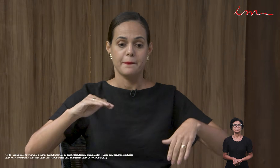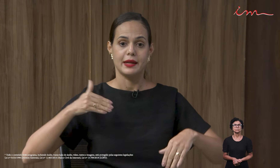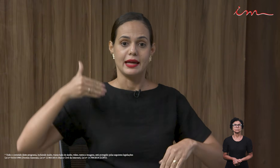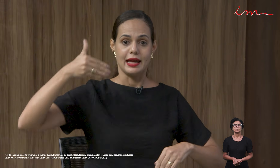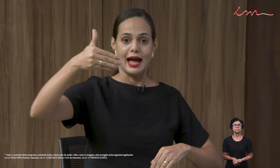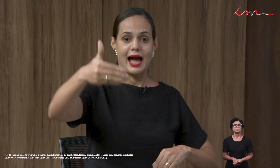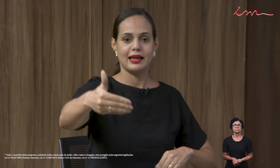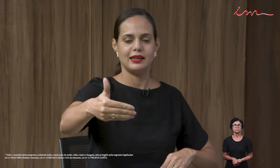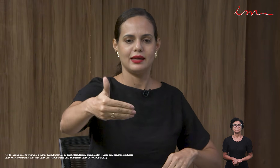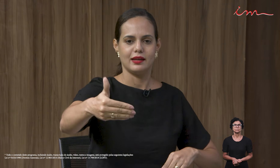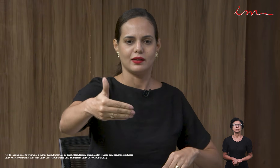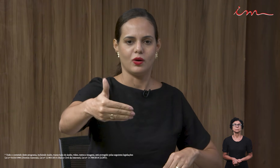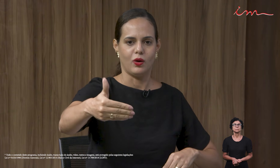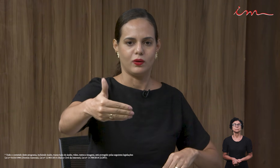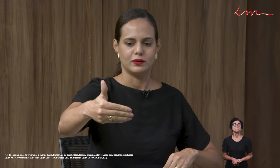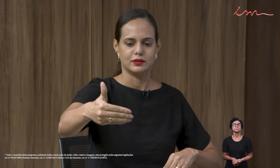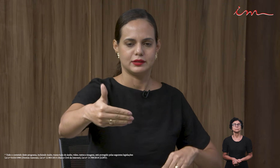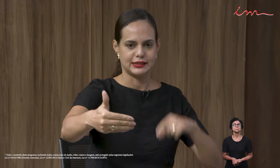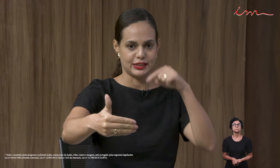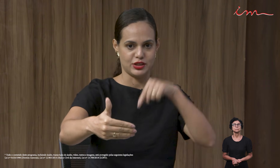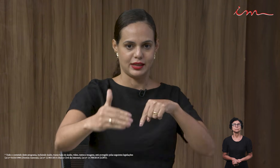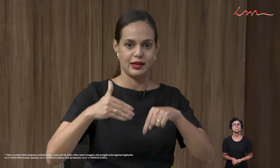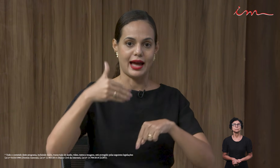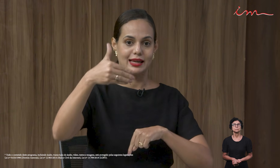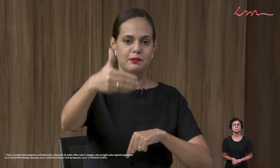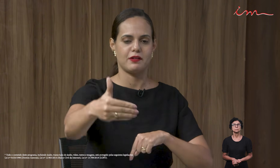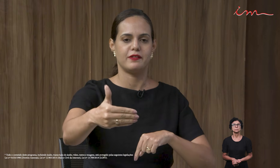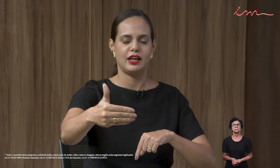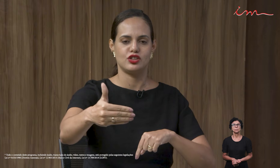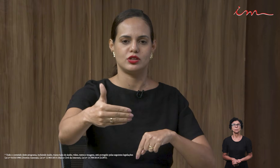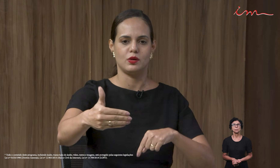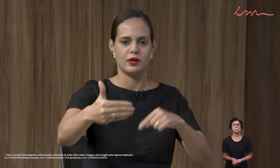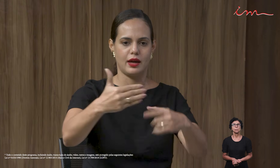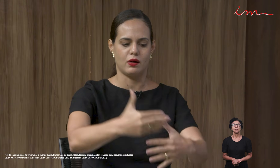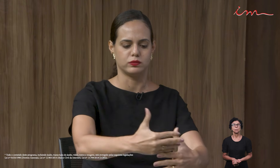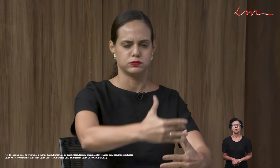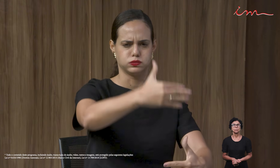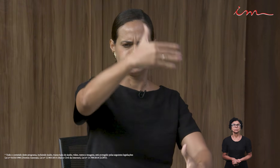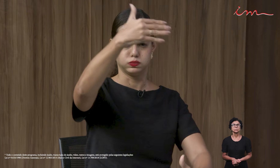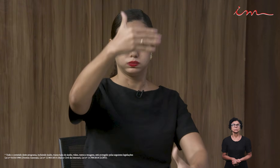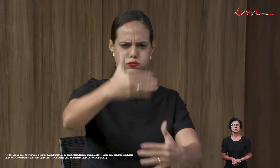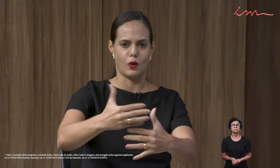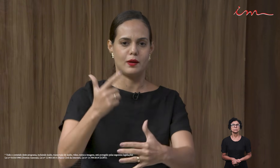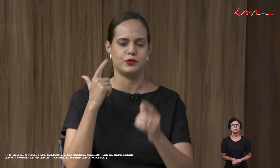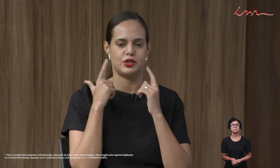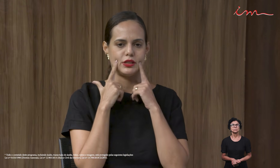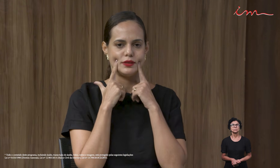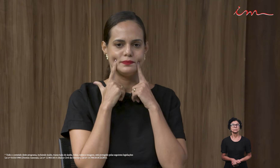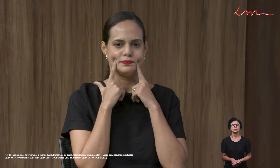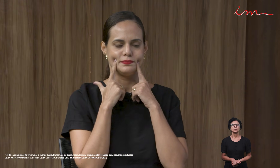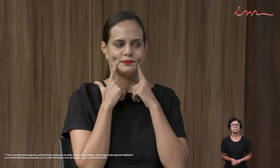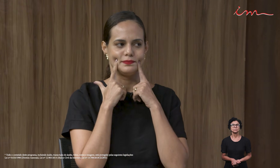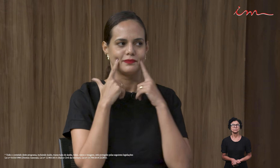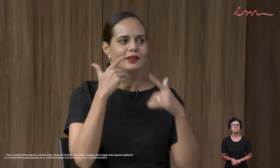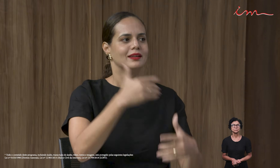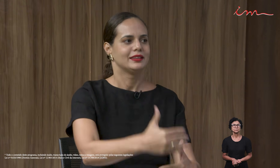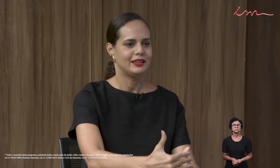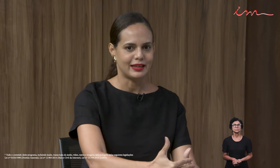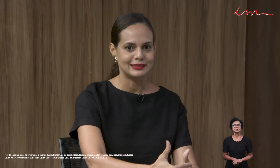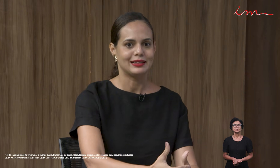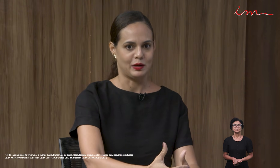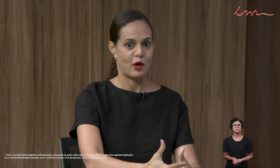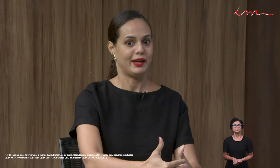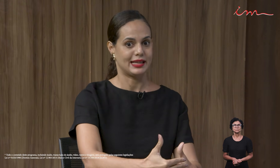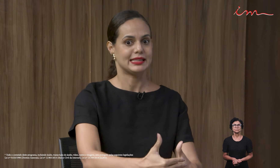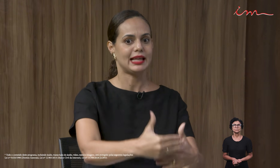pessoas. Aqui, ó, essa cidade tá aqui, aqui pra frente tem o quê, ó? Ó a bochecha, que